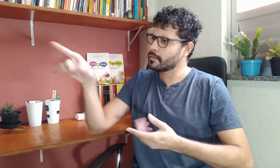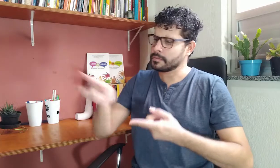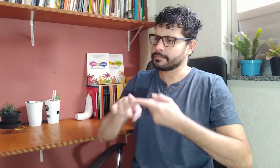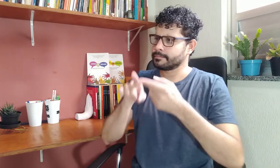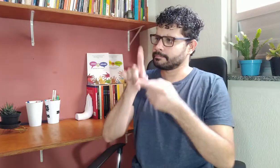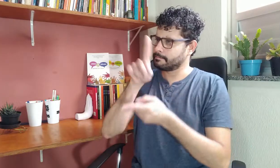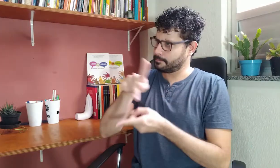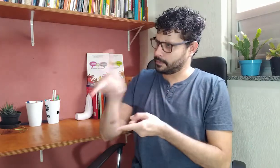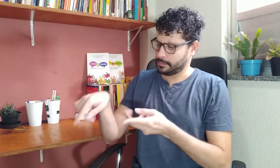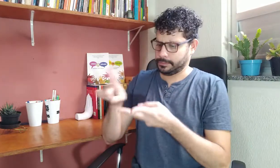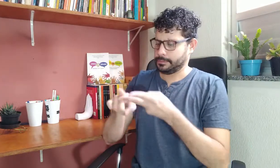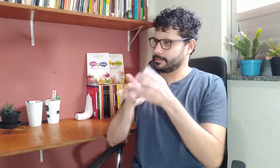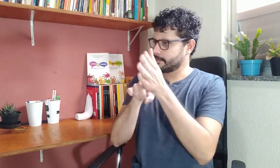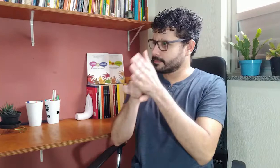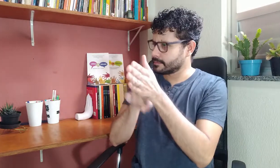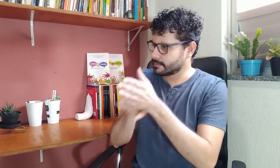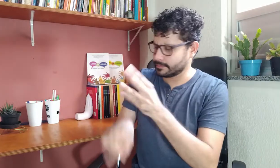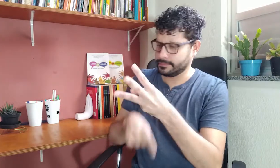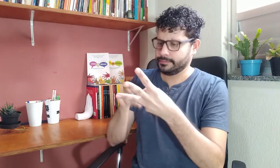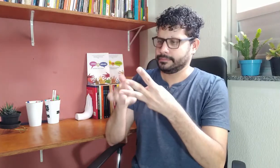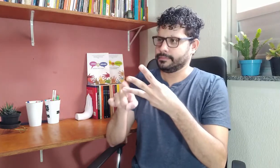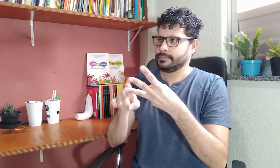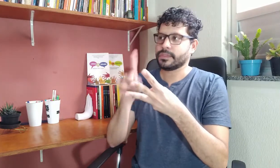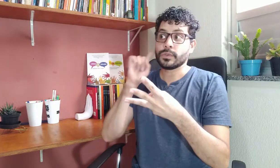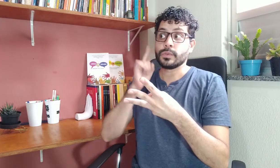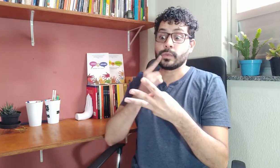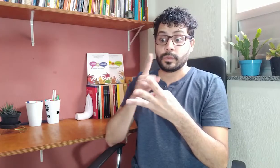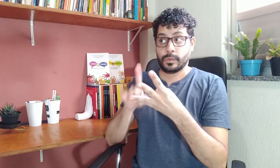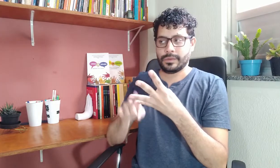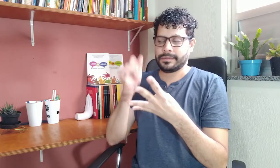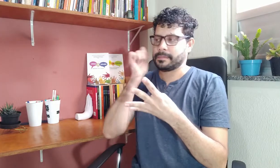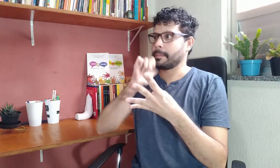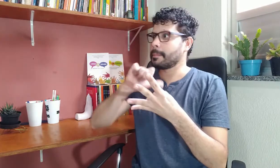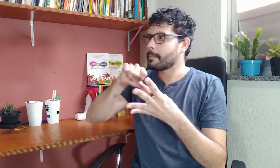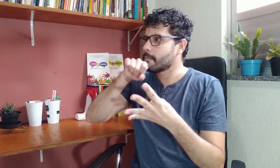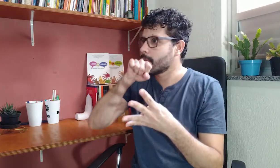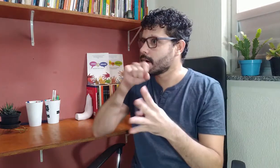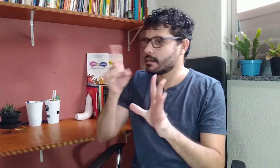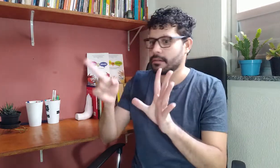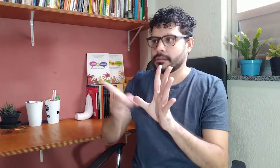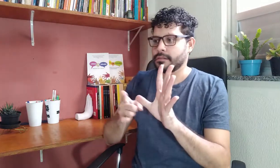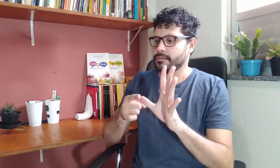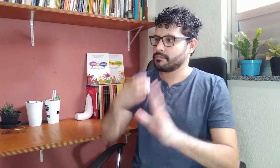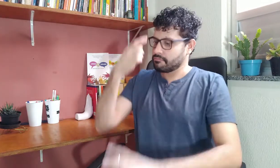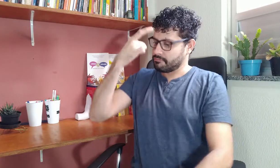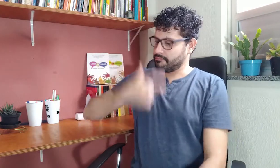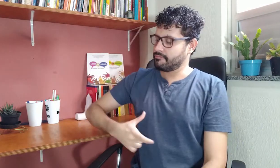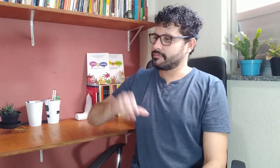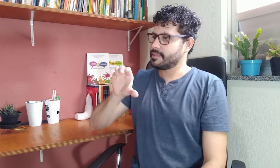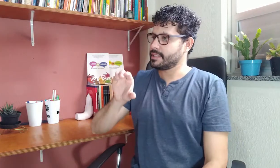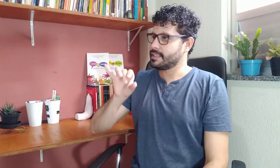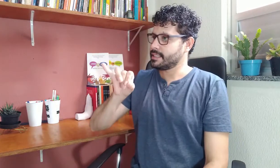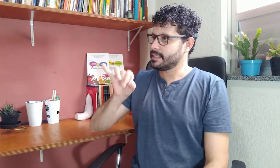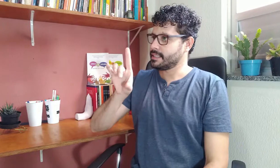Mariana, você é professora, pesquisadora, surda, mãe e